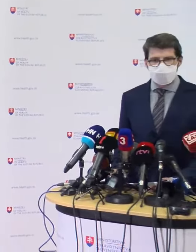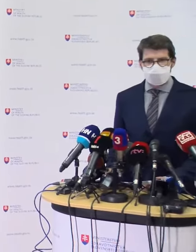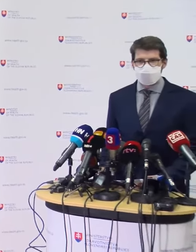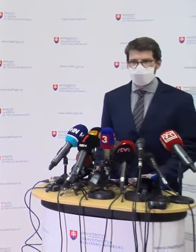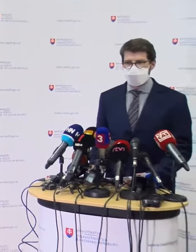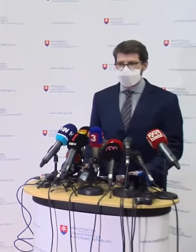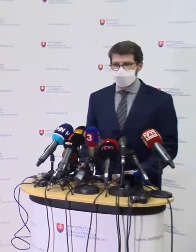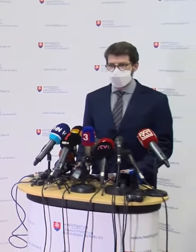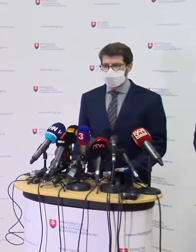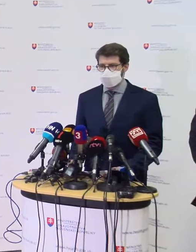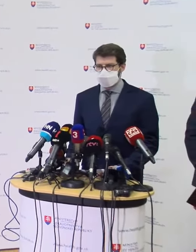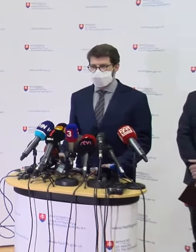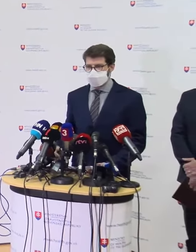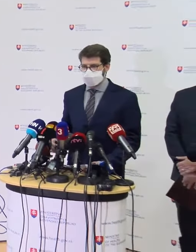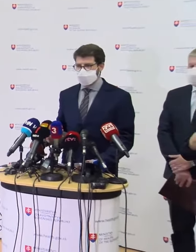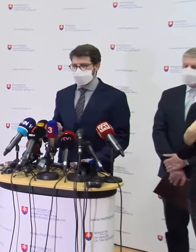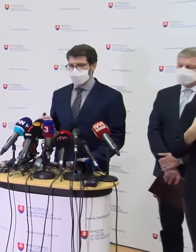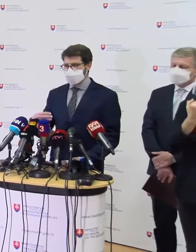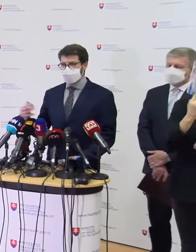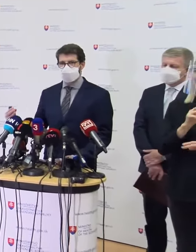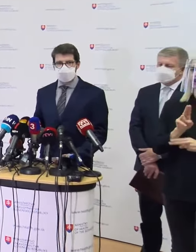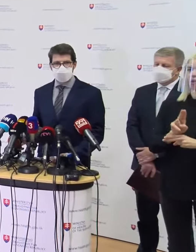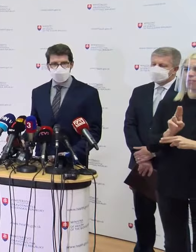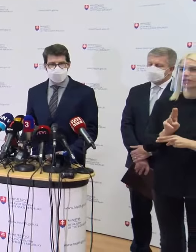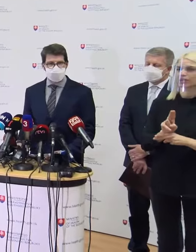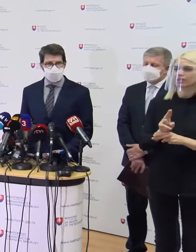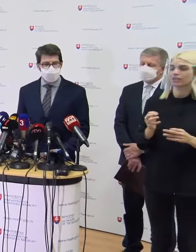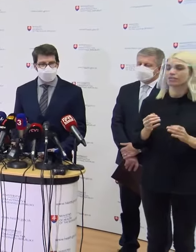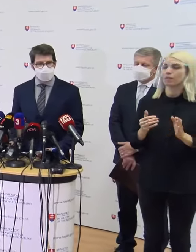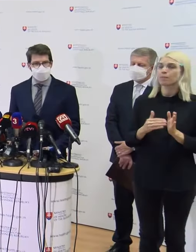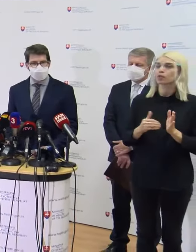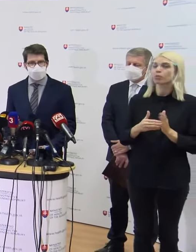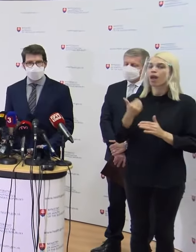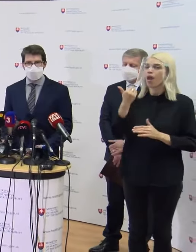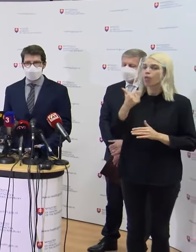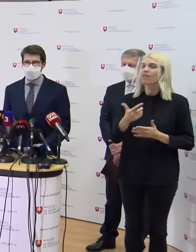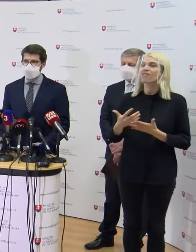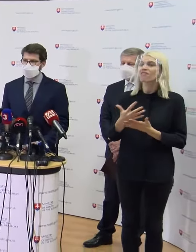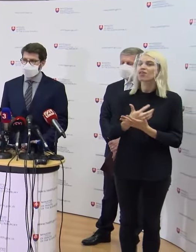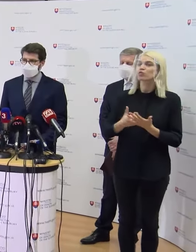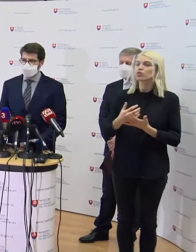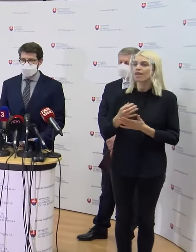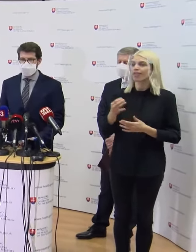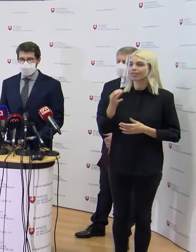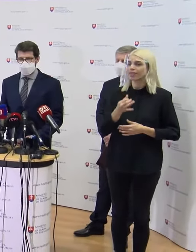zásadnejším zmenám, čo sa týka potreby ľudí využívať tieto testy,